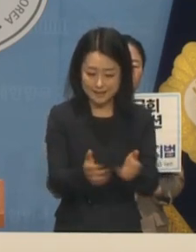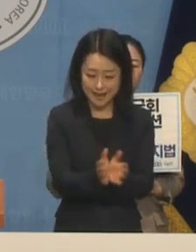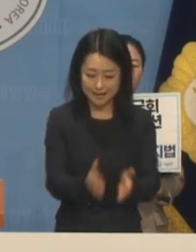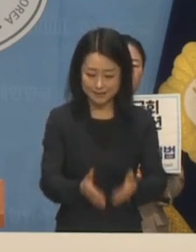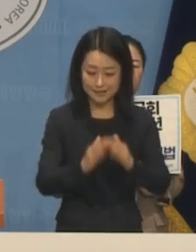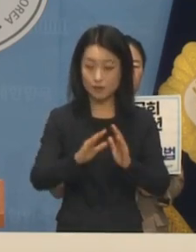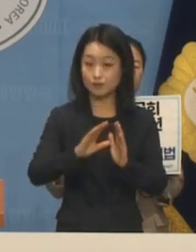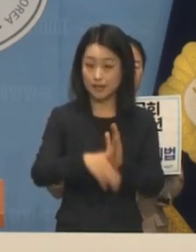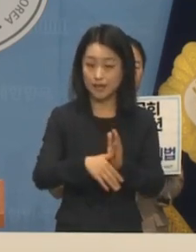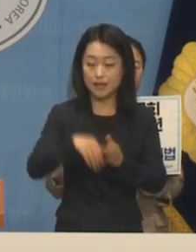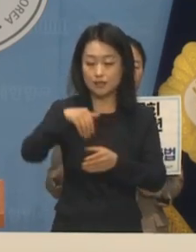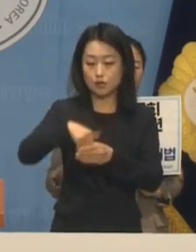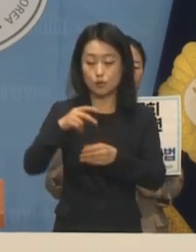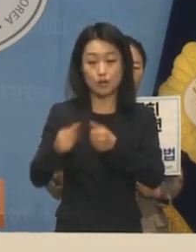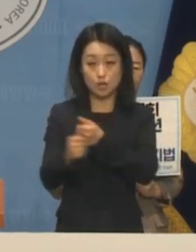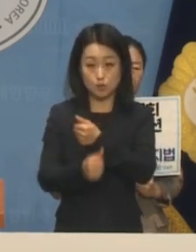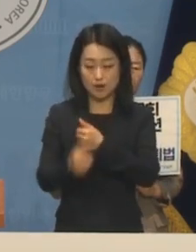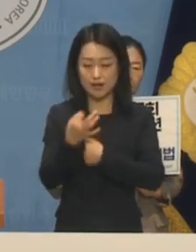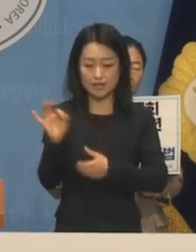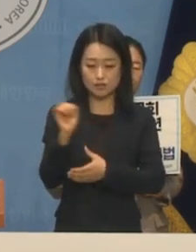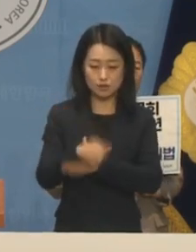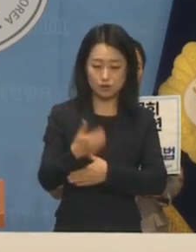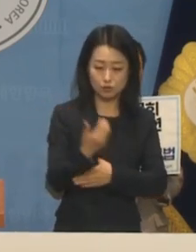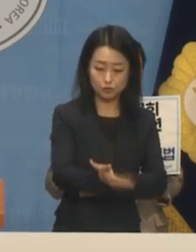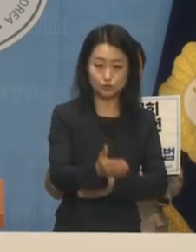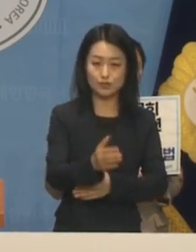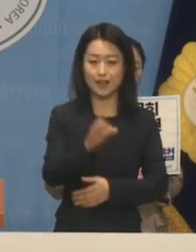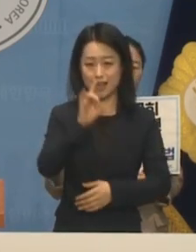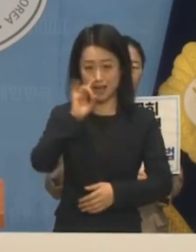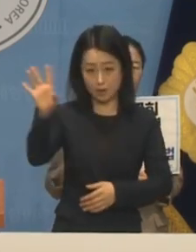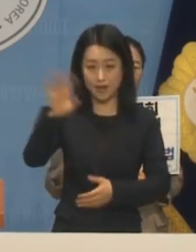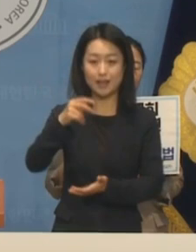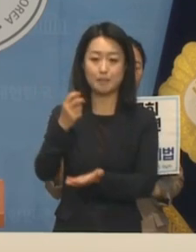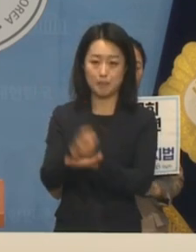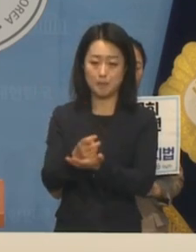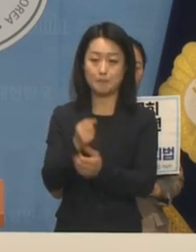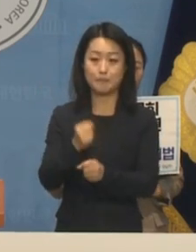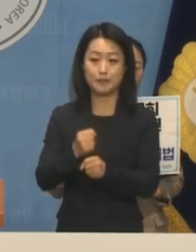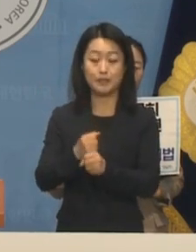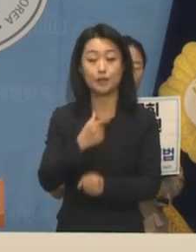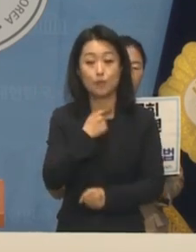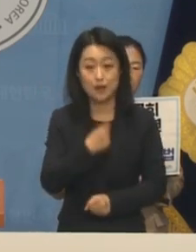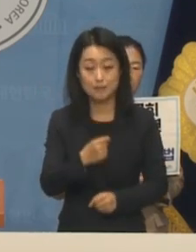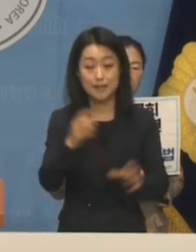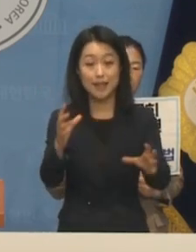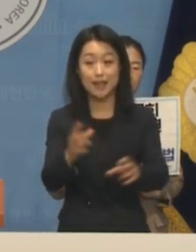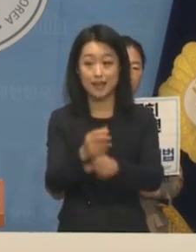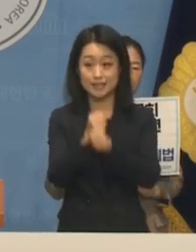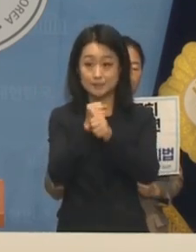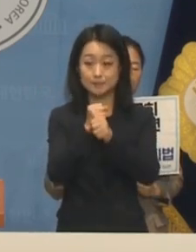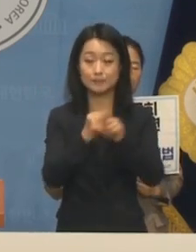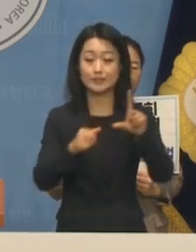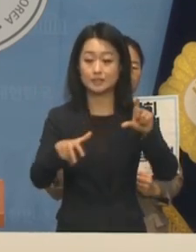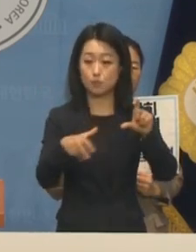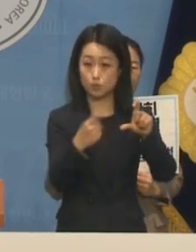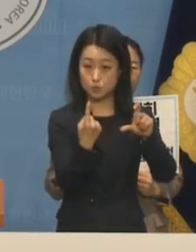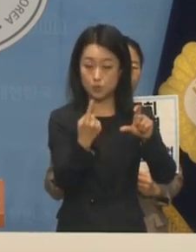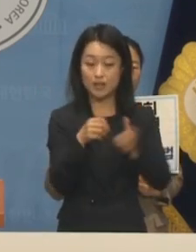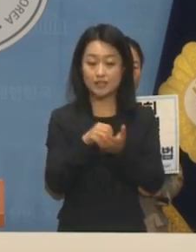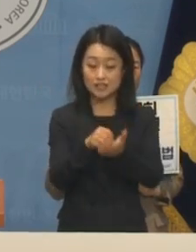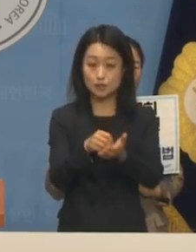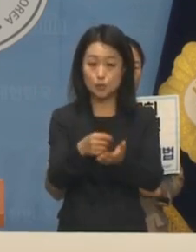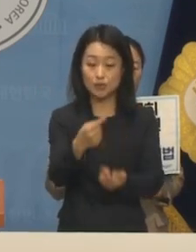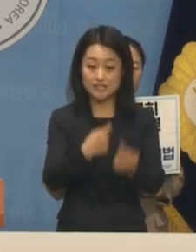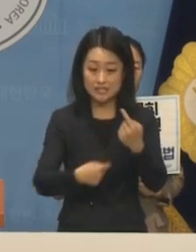경우 선관위가 정당 승인을 하지 못하도록 하는 내용을 담고 있습니다. 그래서 핵심은 제15조 등록